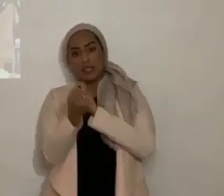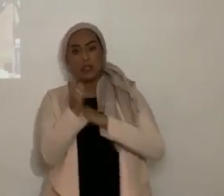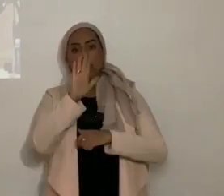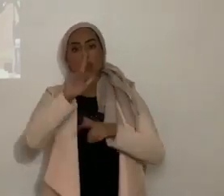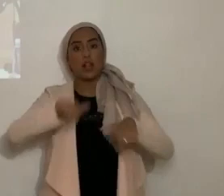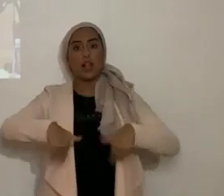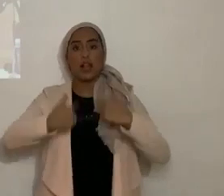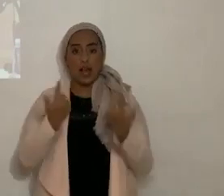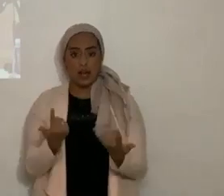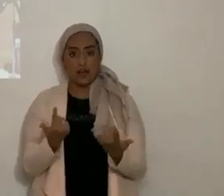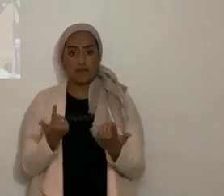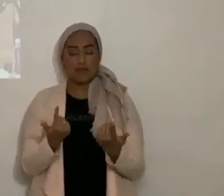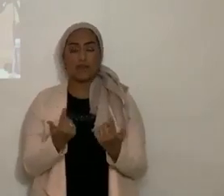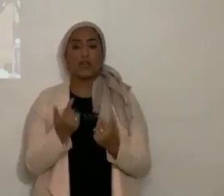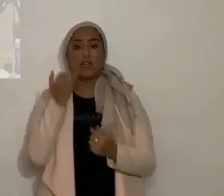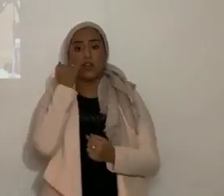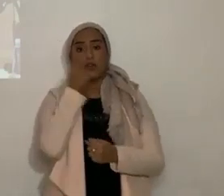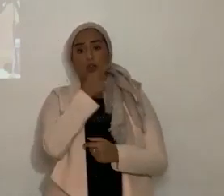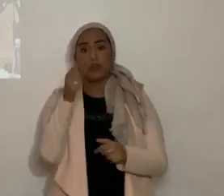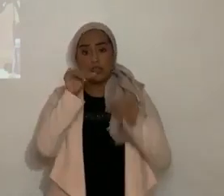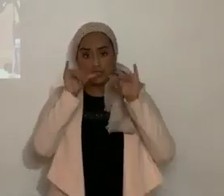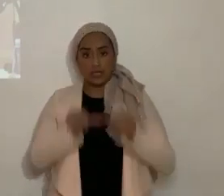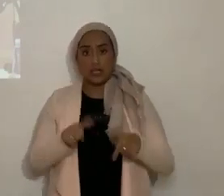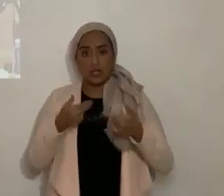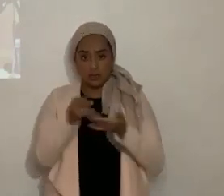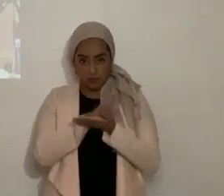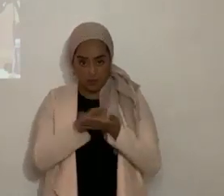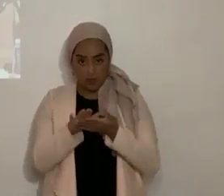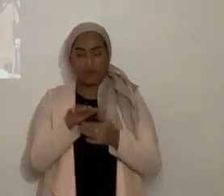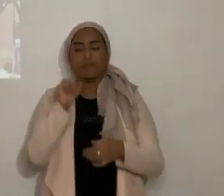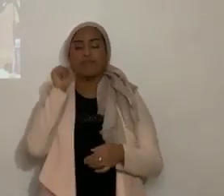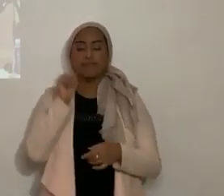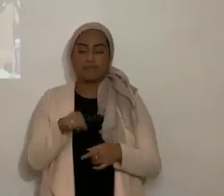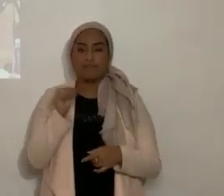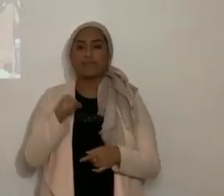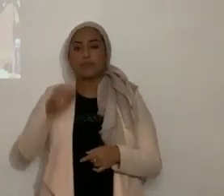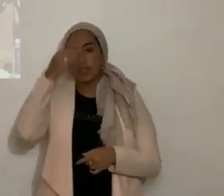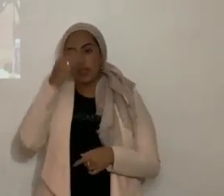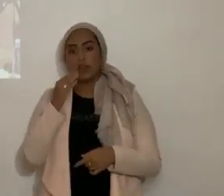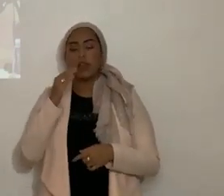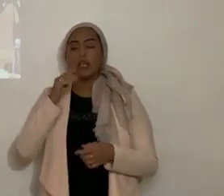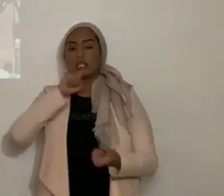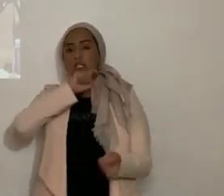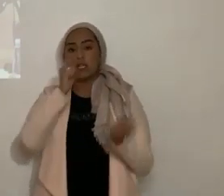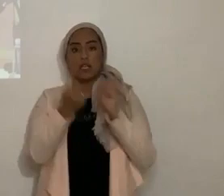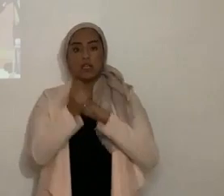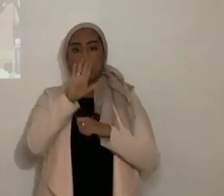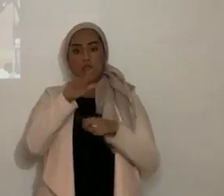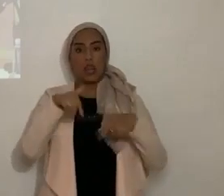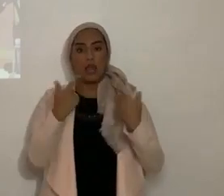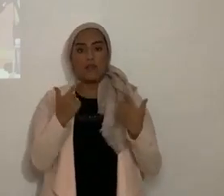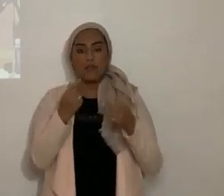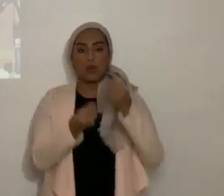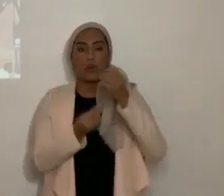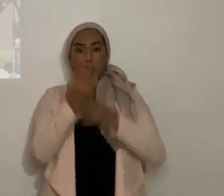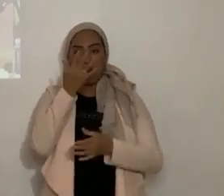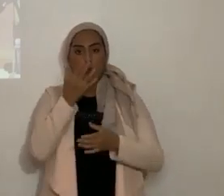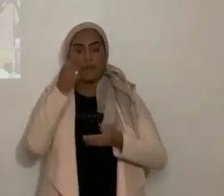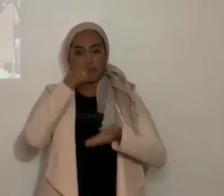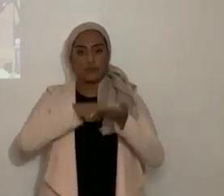vida. Sin duda, si tú te mantienes en santidad, sin duda, Él está haciendo esta obra en ti.